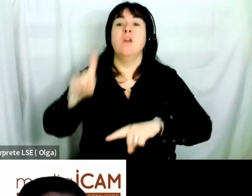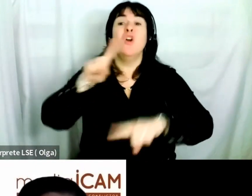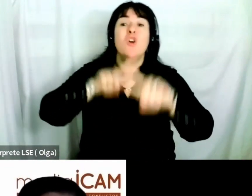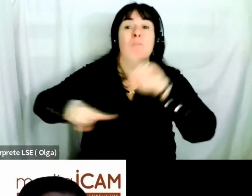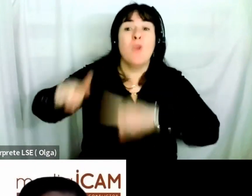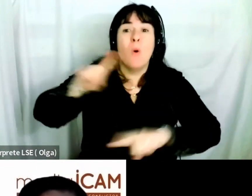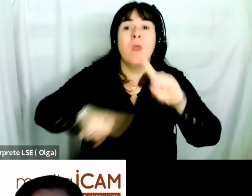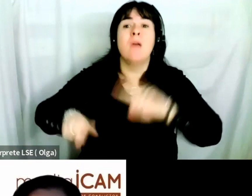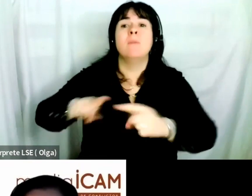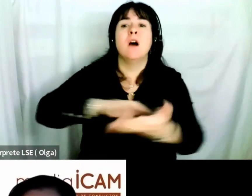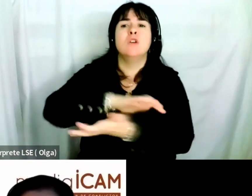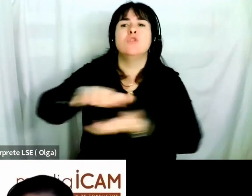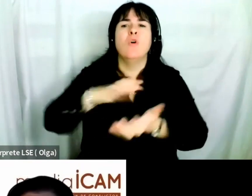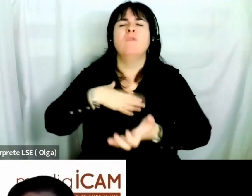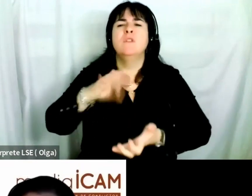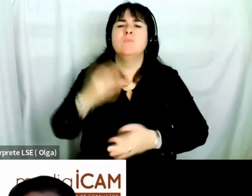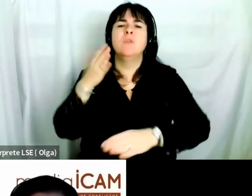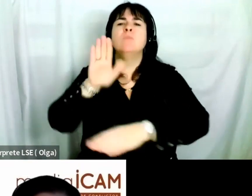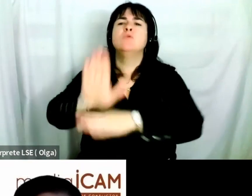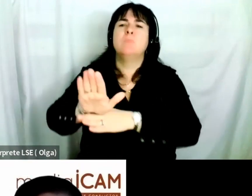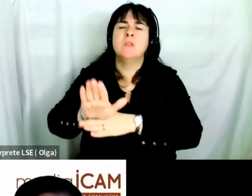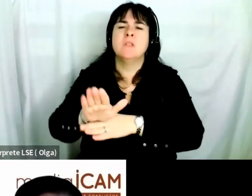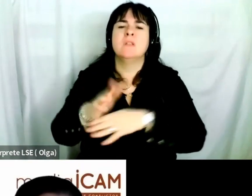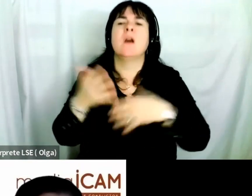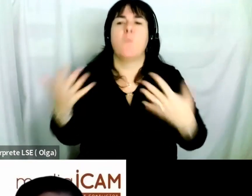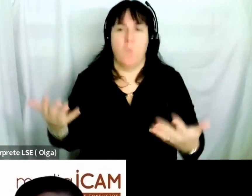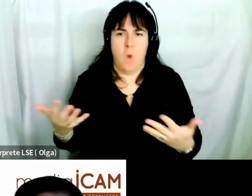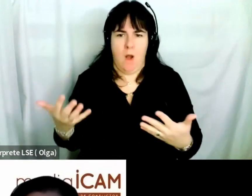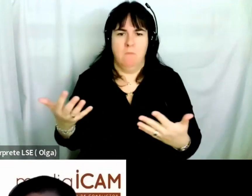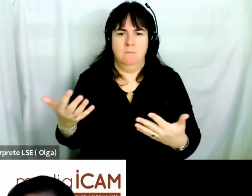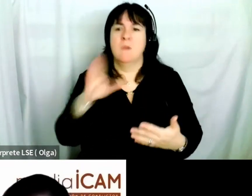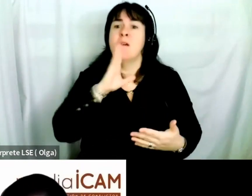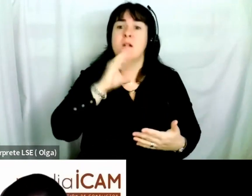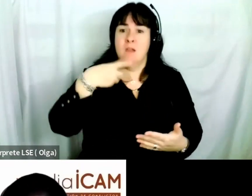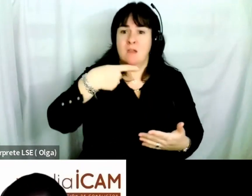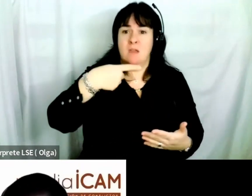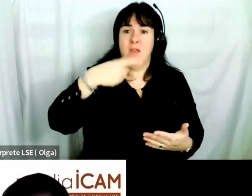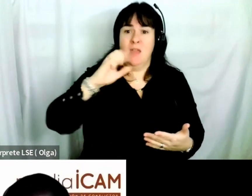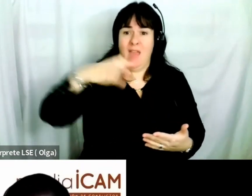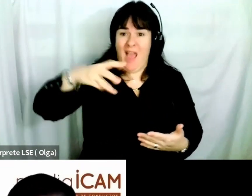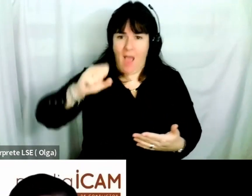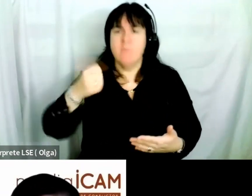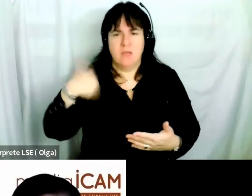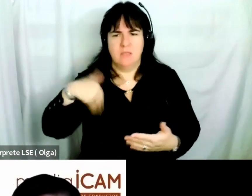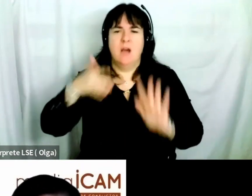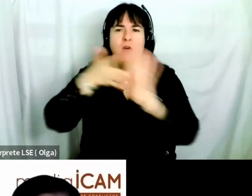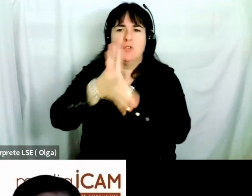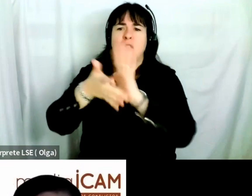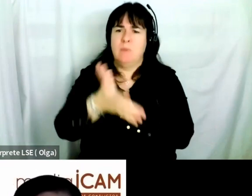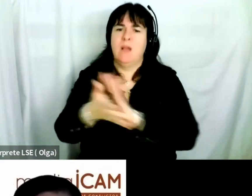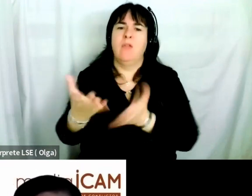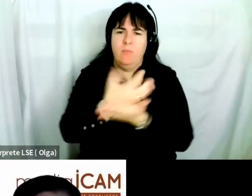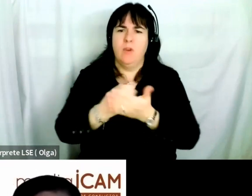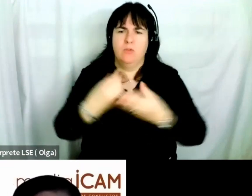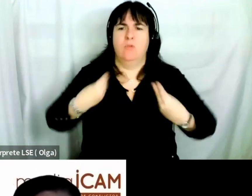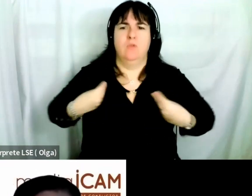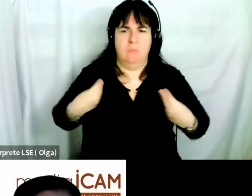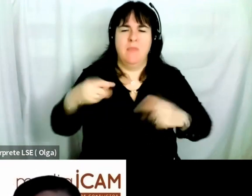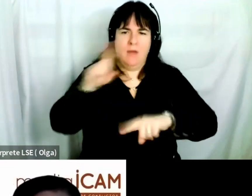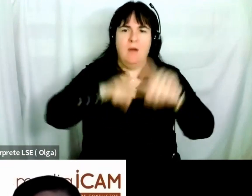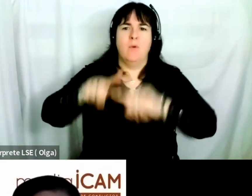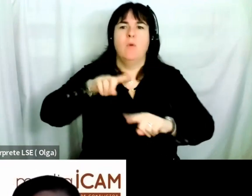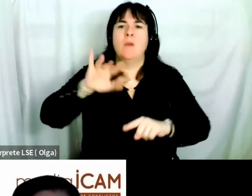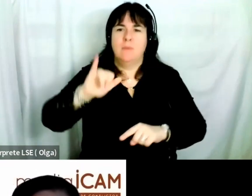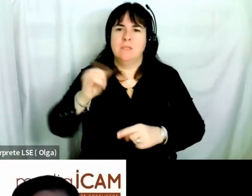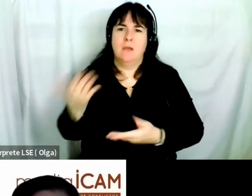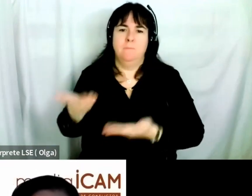llevar a mediación? Gema ya os ha adelantado algunos, pero todos tenemos problemas en nuestra vida. Está,